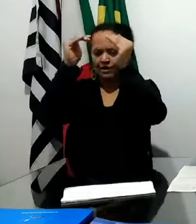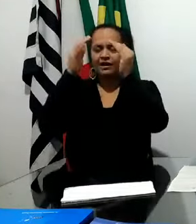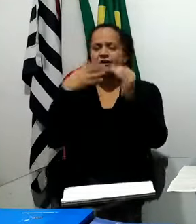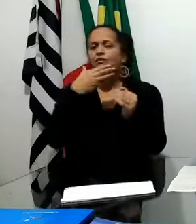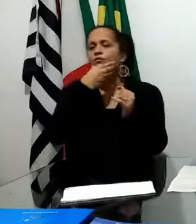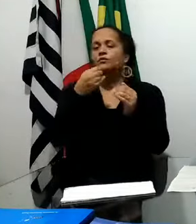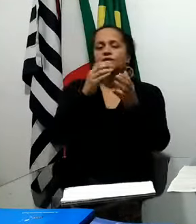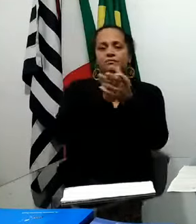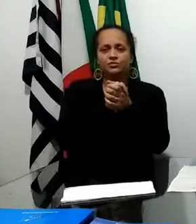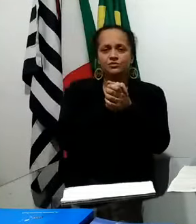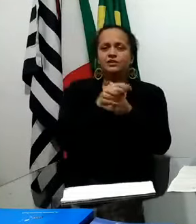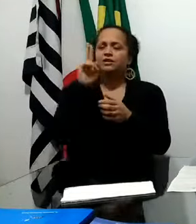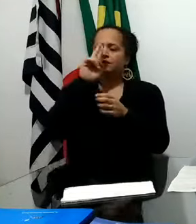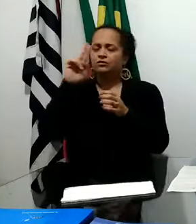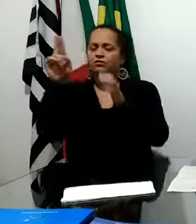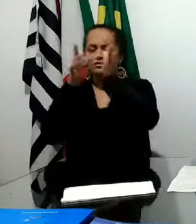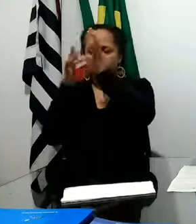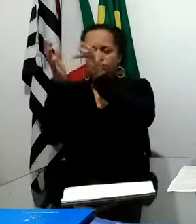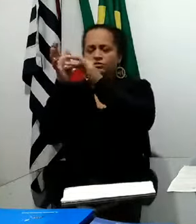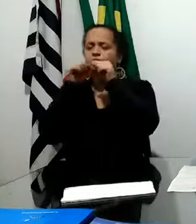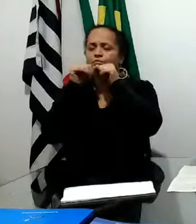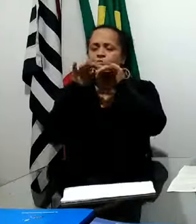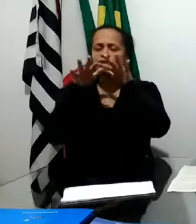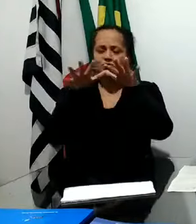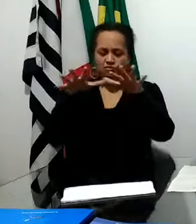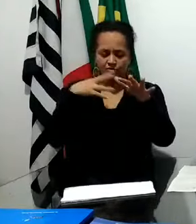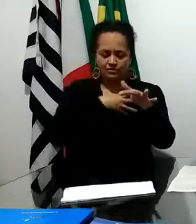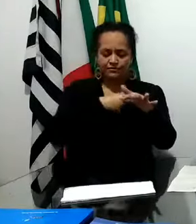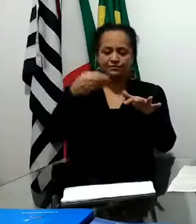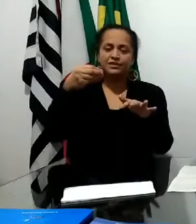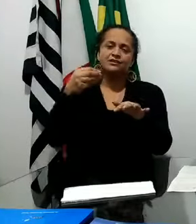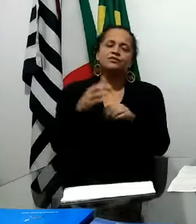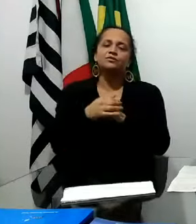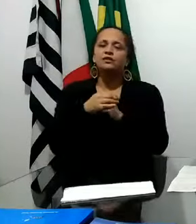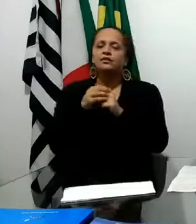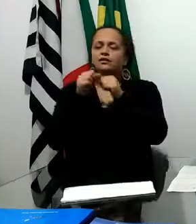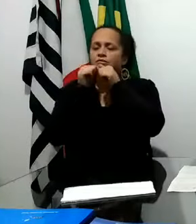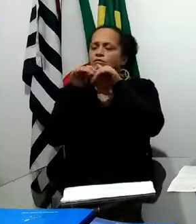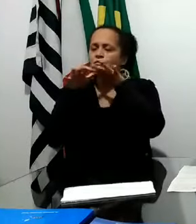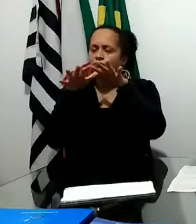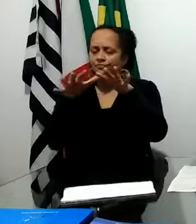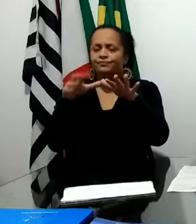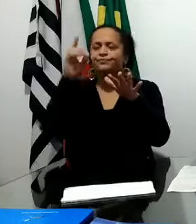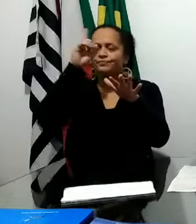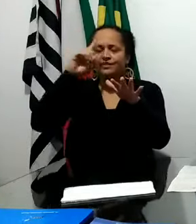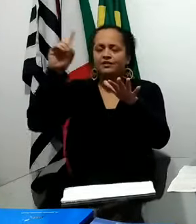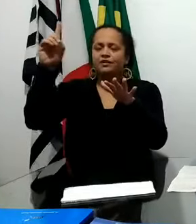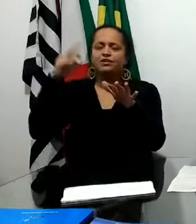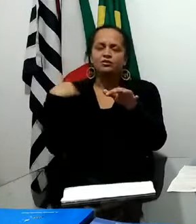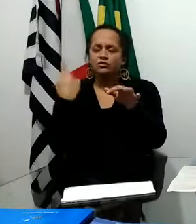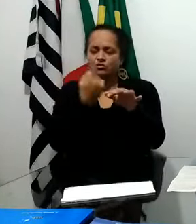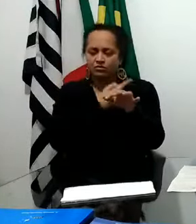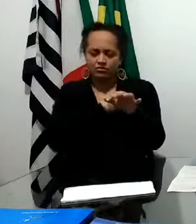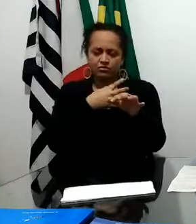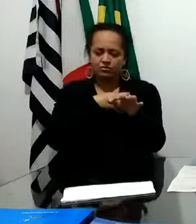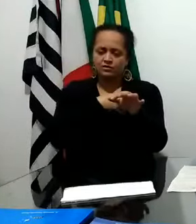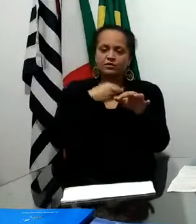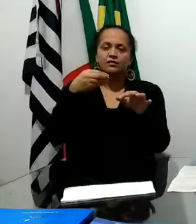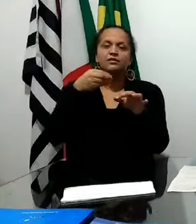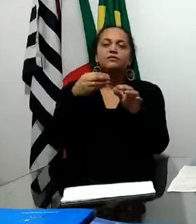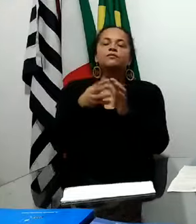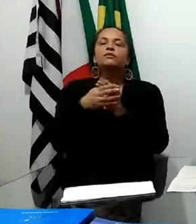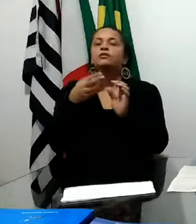nossos filhos, em nome de Jesus. A sua palavra diz que os nossos filhos são herança bendita do Senhor, nossos filhos são descendência